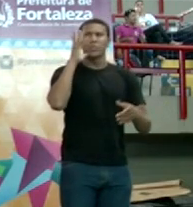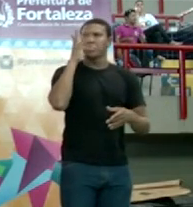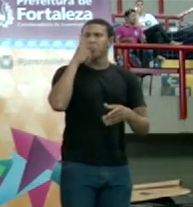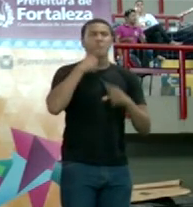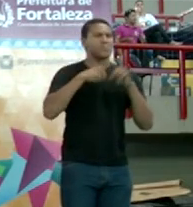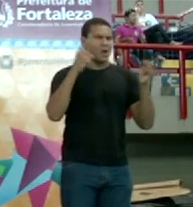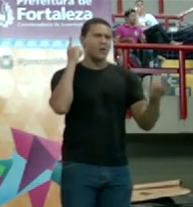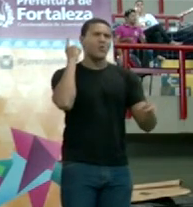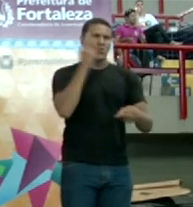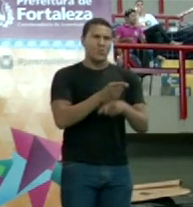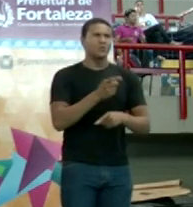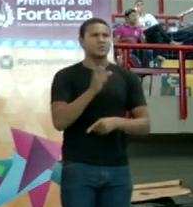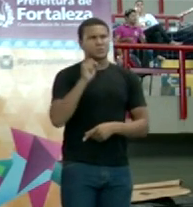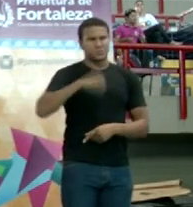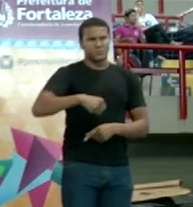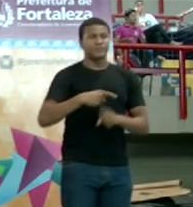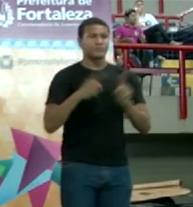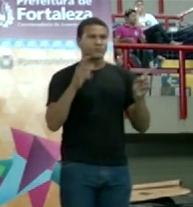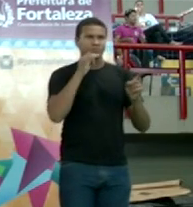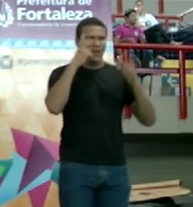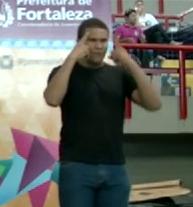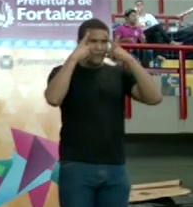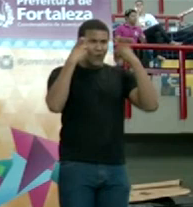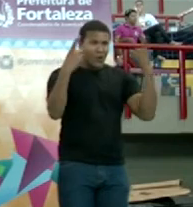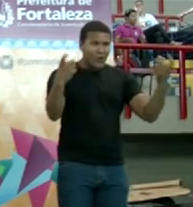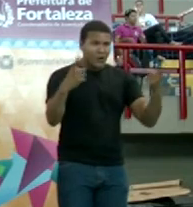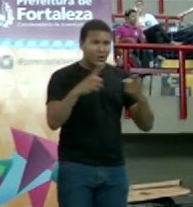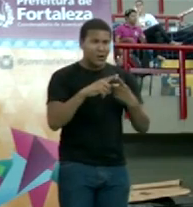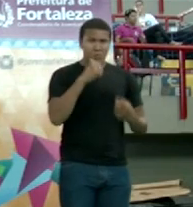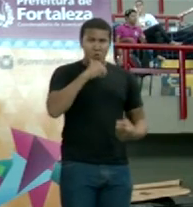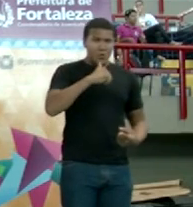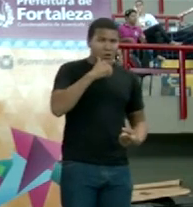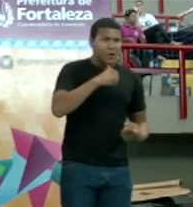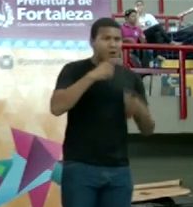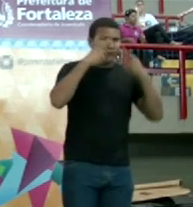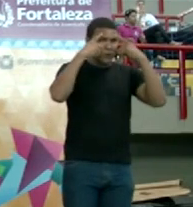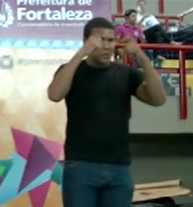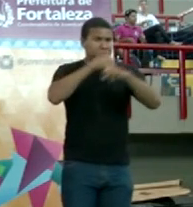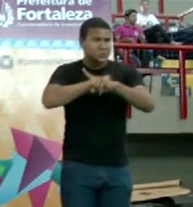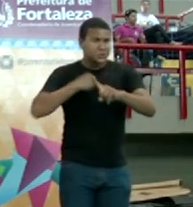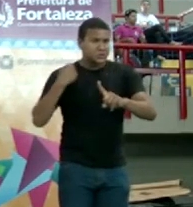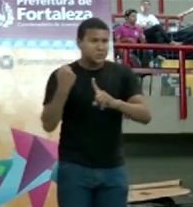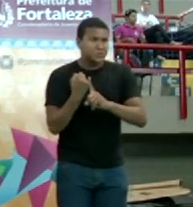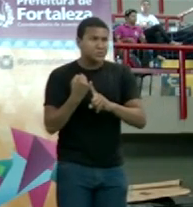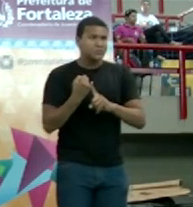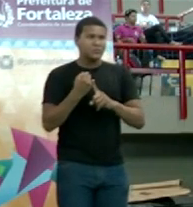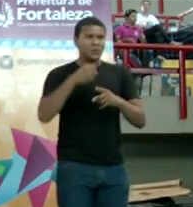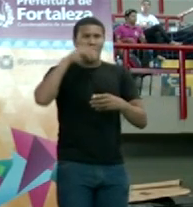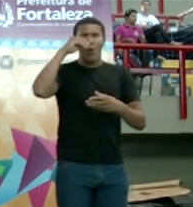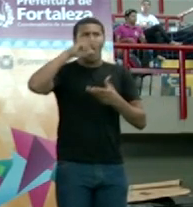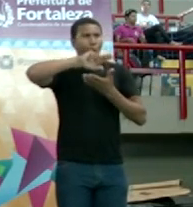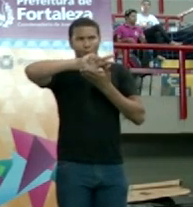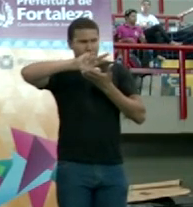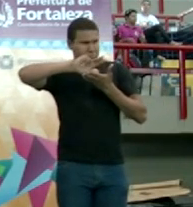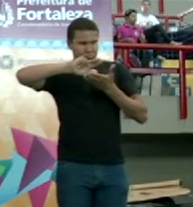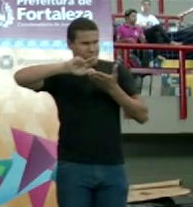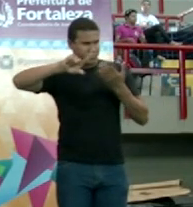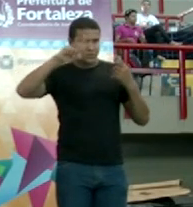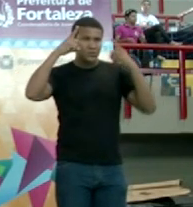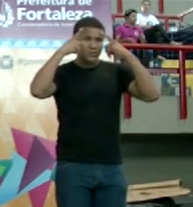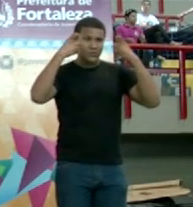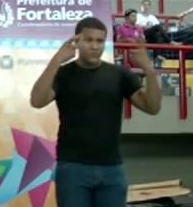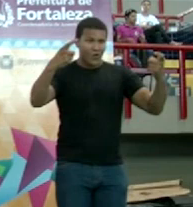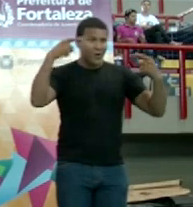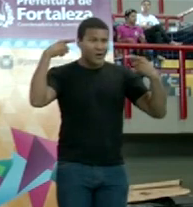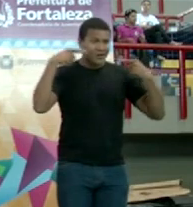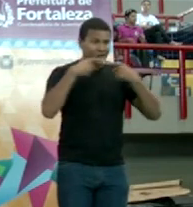Agora, a história da violência contra a mulher, da violência social, dentre outros problemas